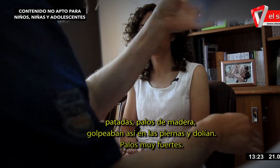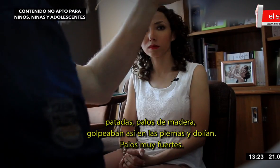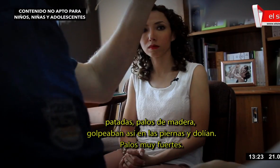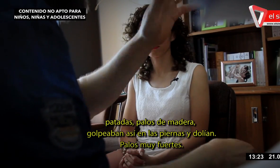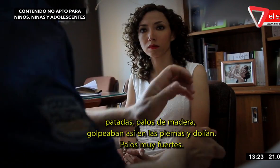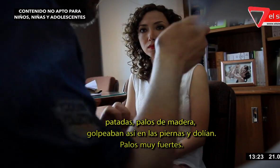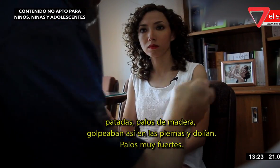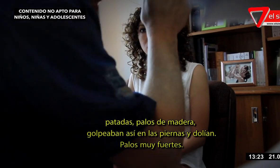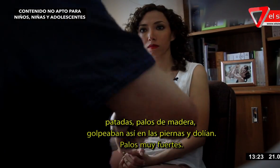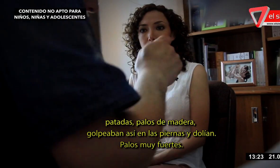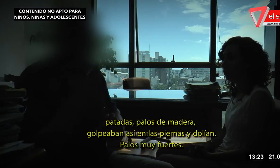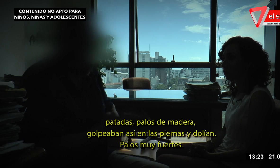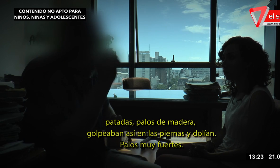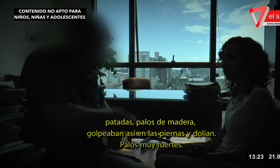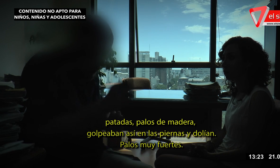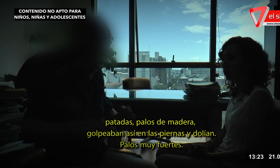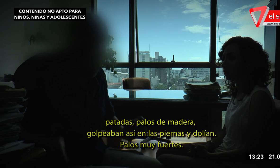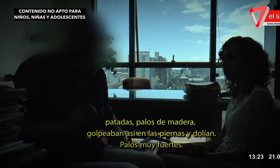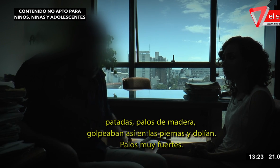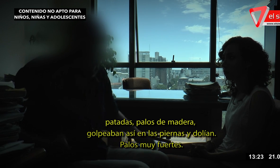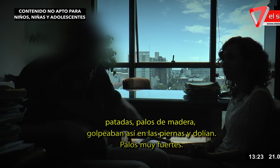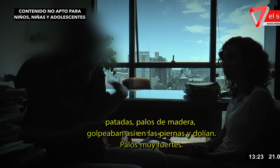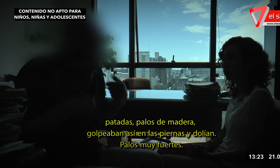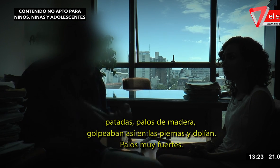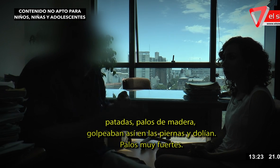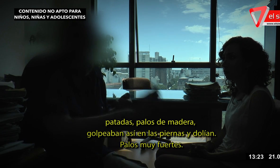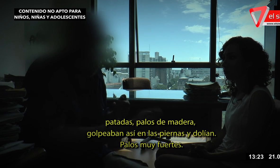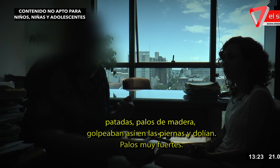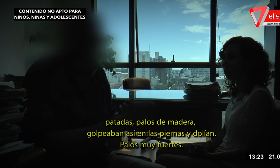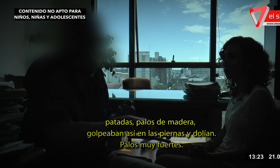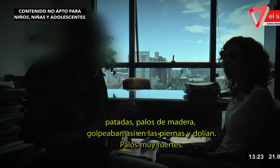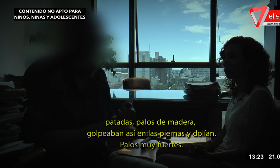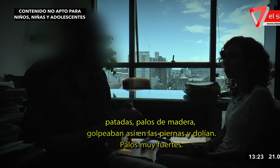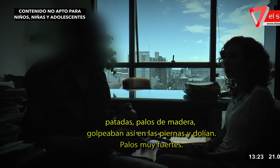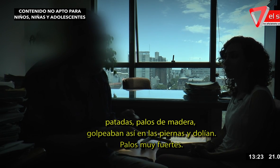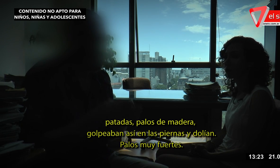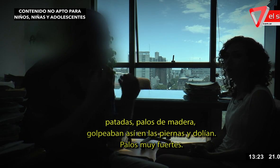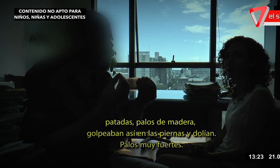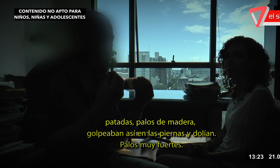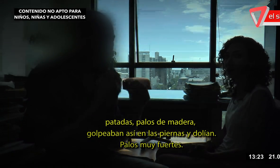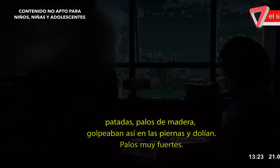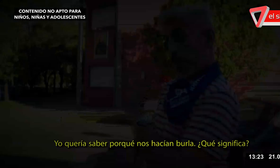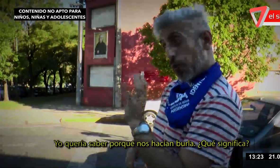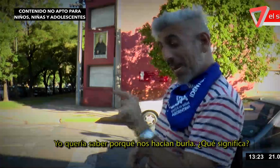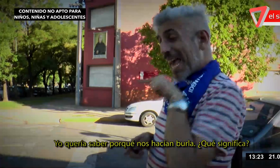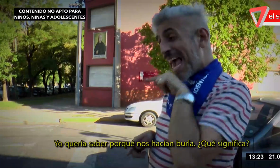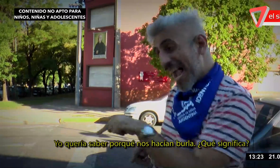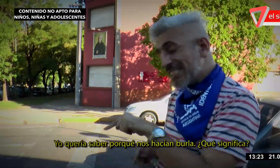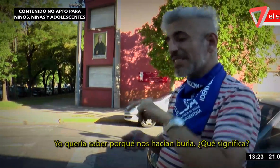palos de madera. Golpeaban así en las piernas y dolían. Palos muy fuertes. Yo quería saber por qué nos